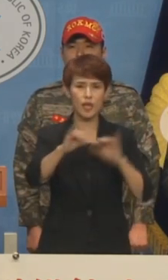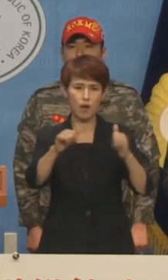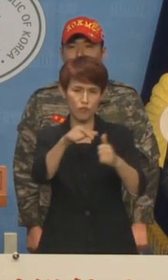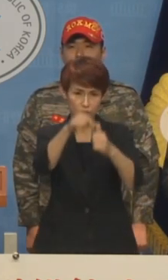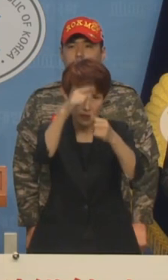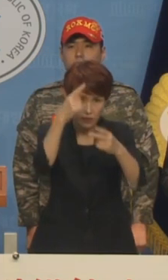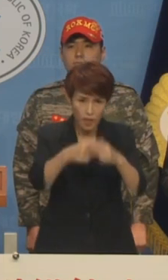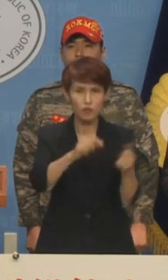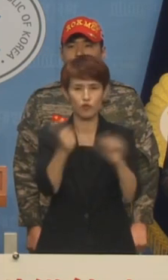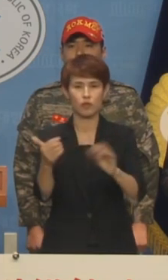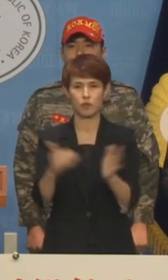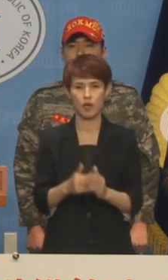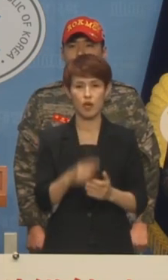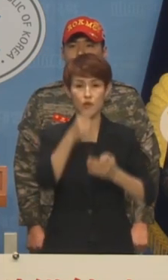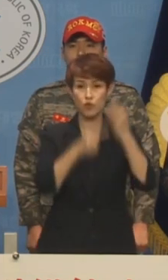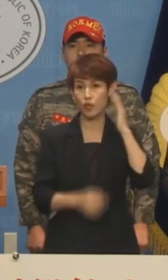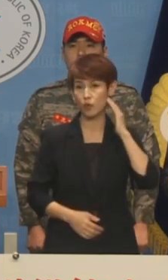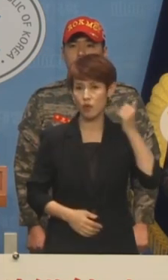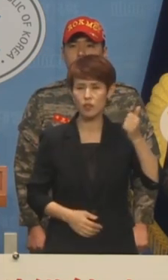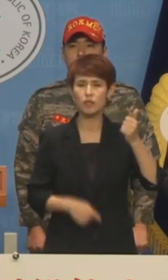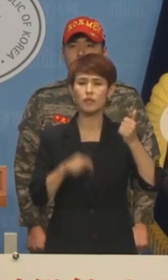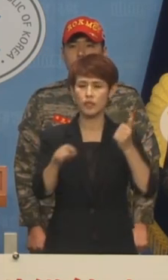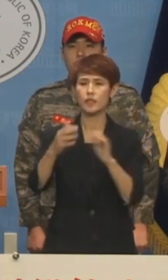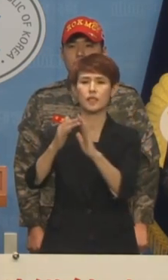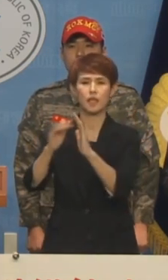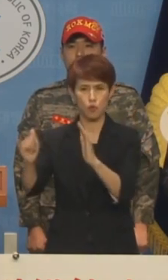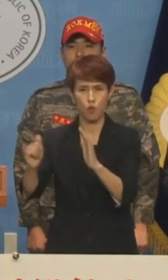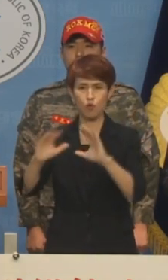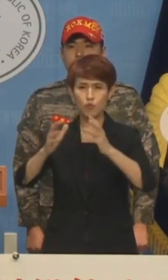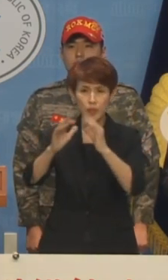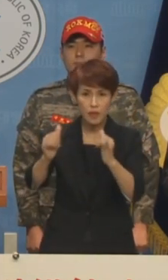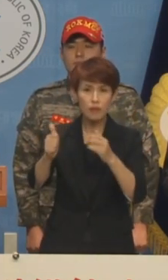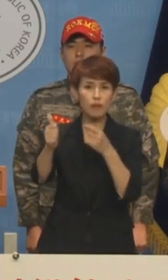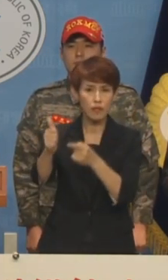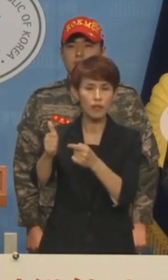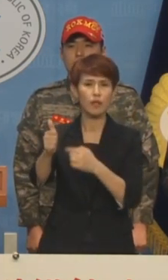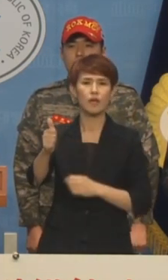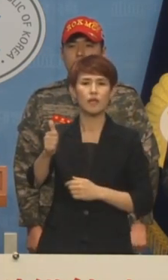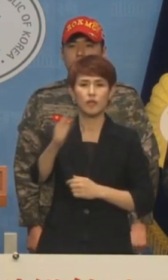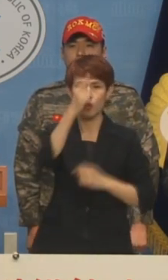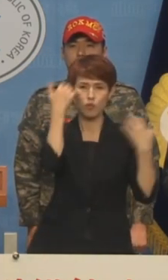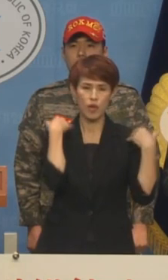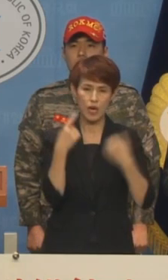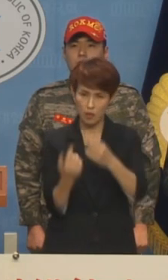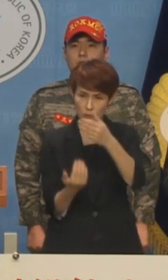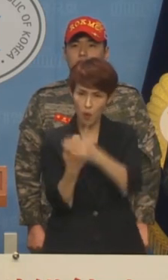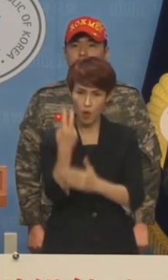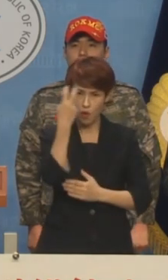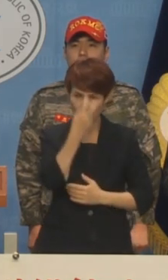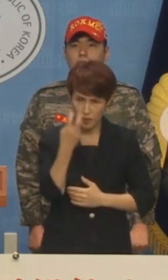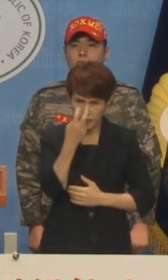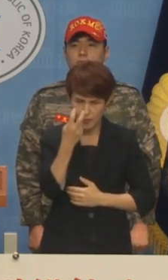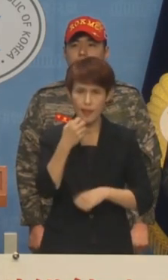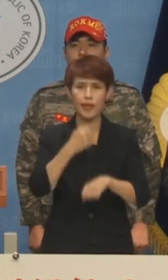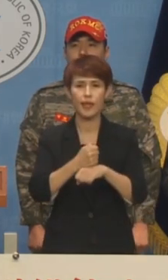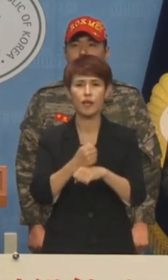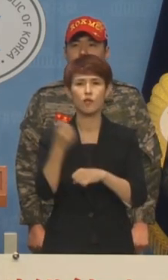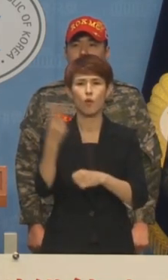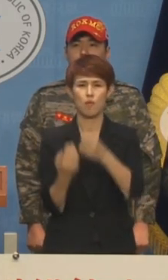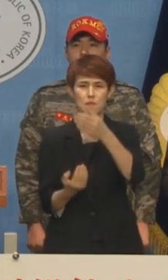사망했습니다. 윤석열 대통령은 유가족은 물론 국민에게 정부가 사고 원인을 철저히 조사해서 다시는 이런